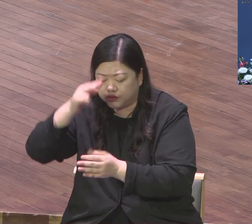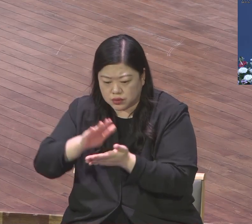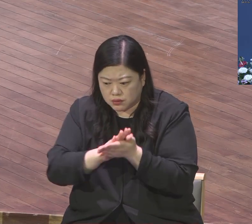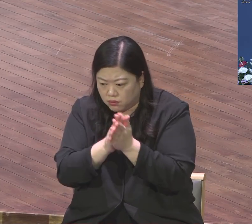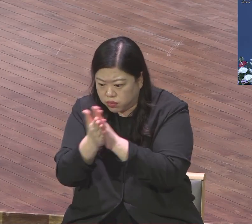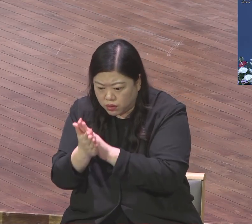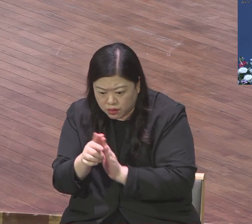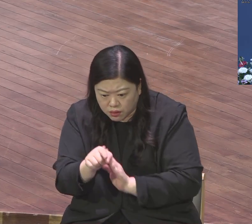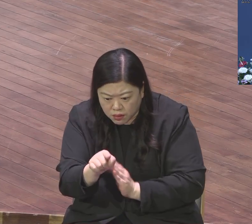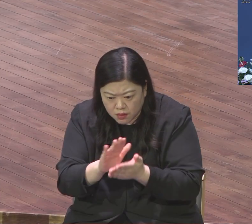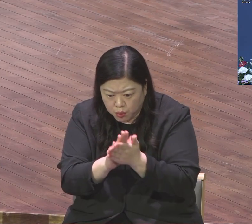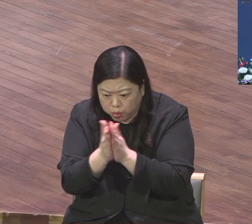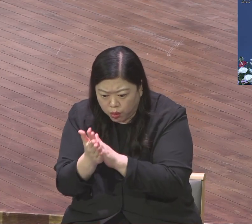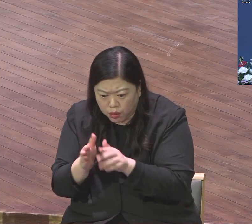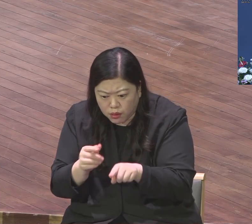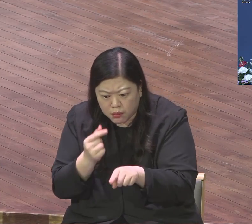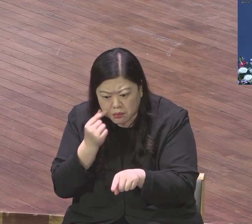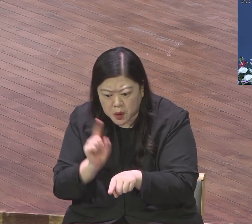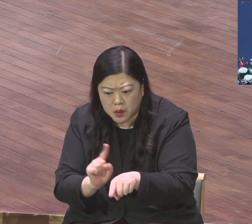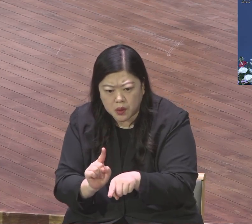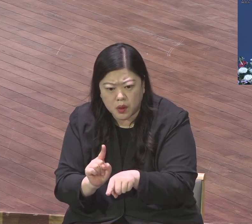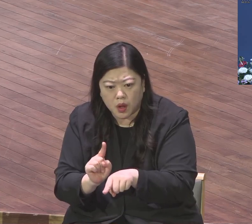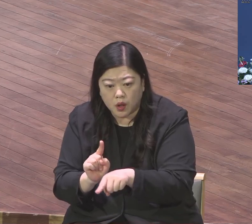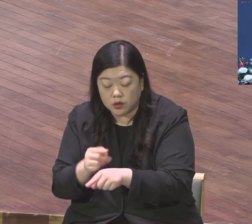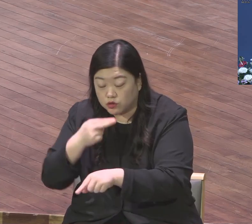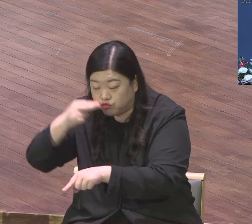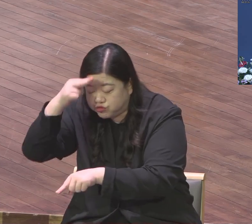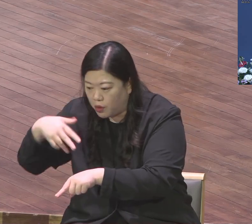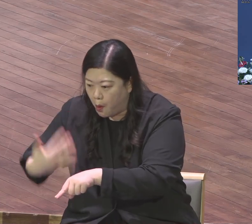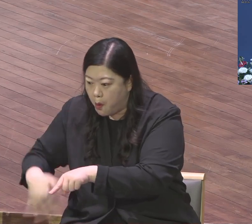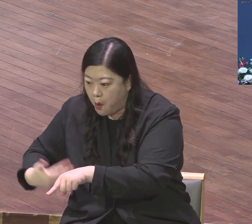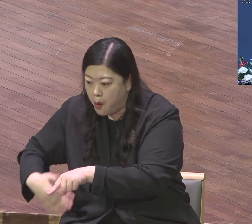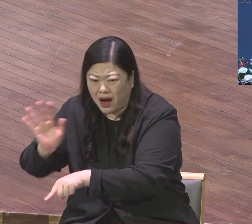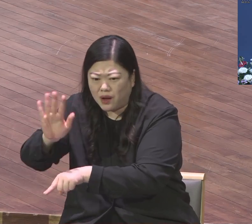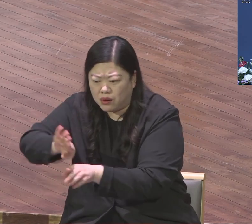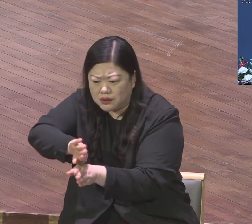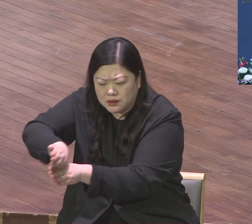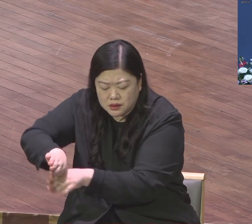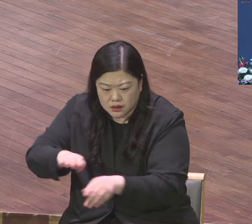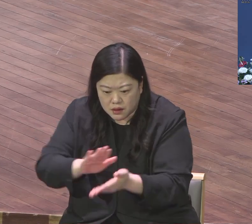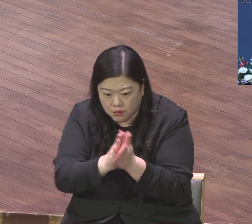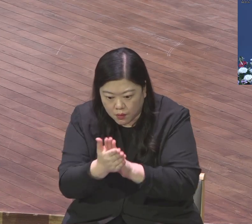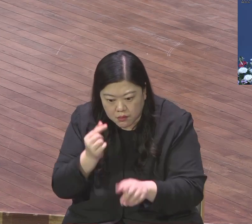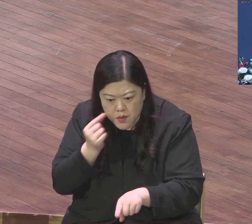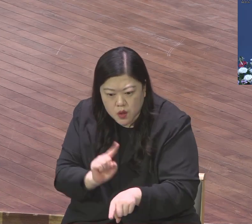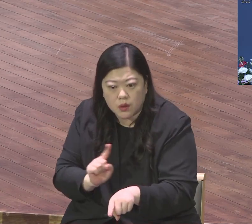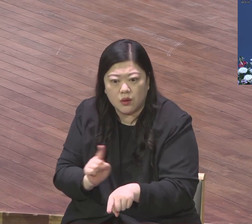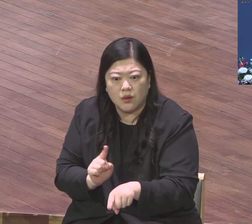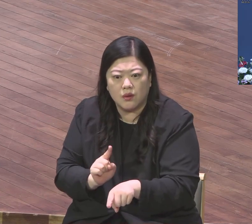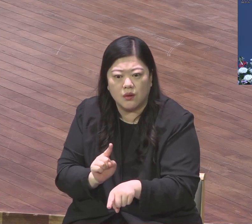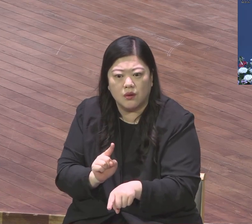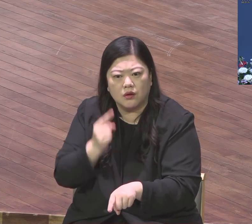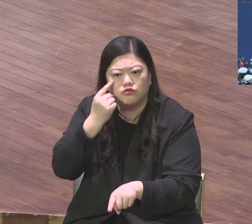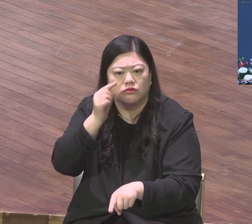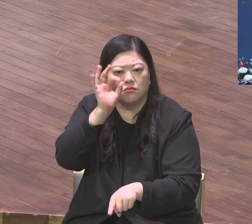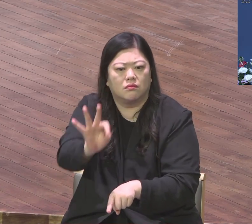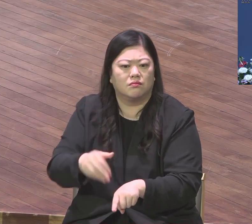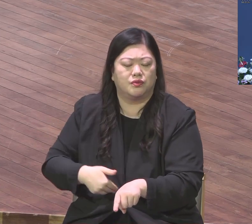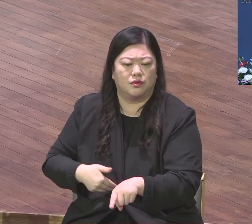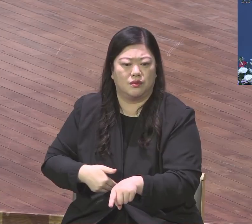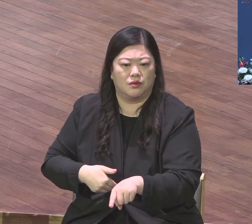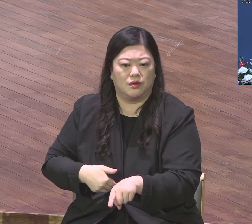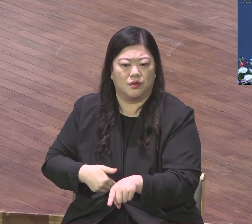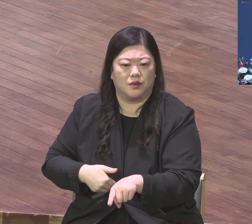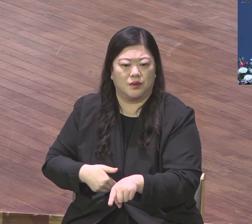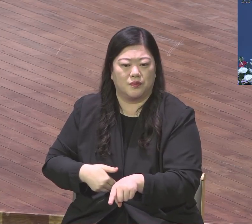변했는지 그 과정을 우리가 볼 수 있어야 돼요. 그래서 요한은 이 사건을